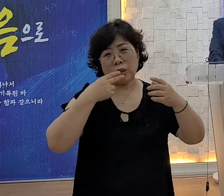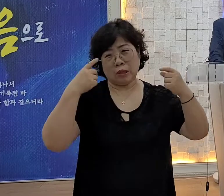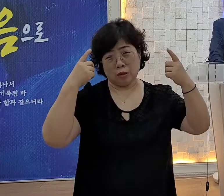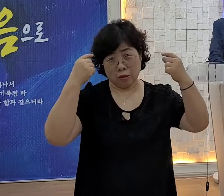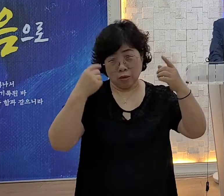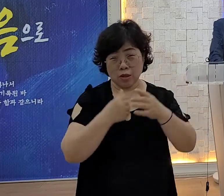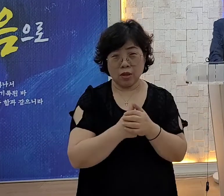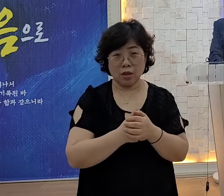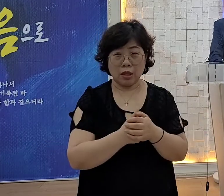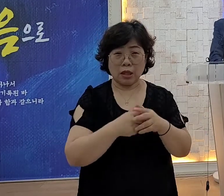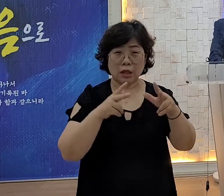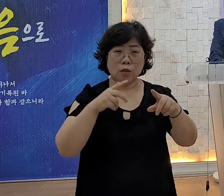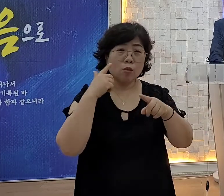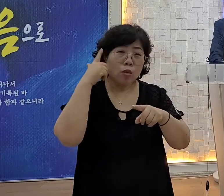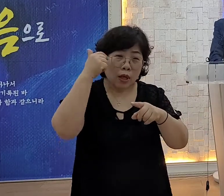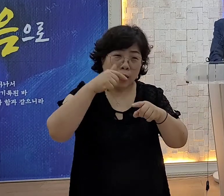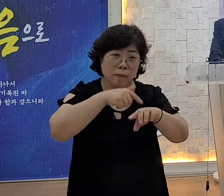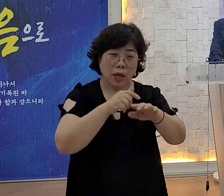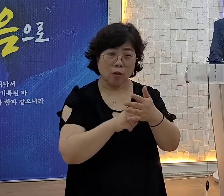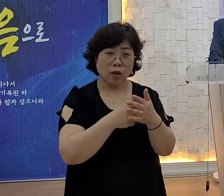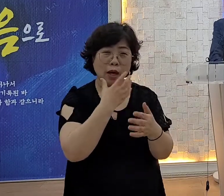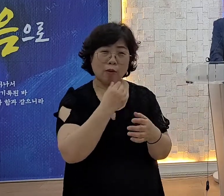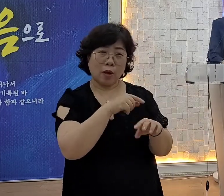딱 제 마음이에요.